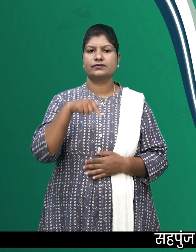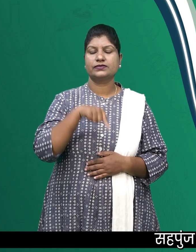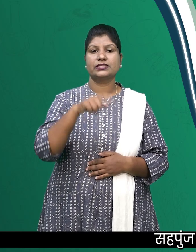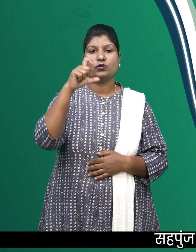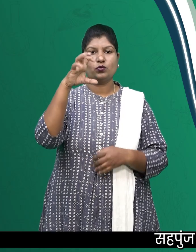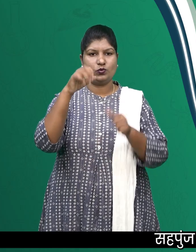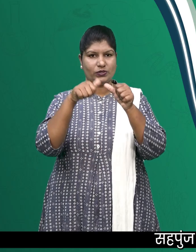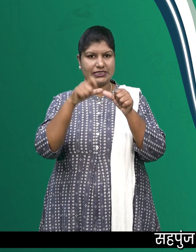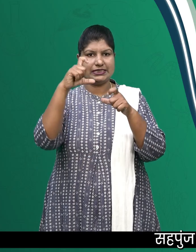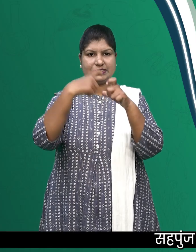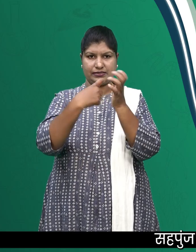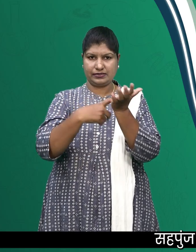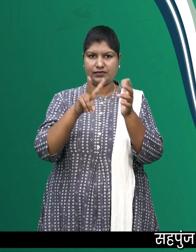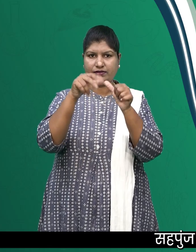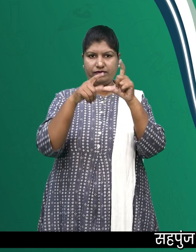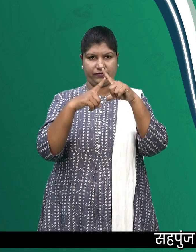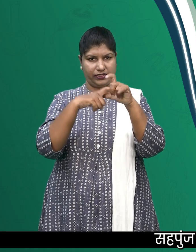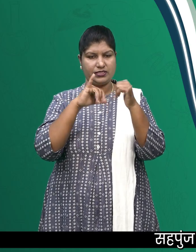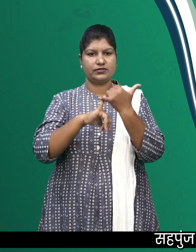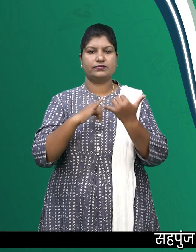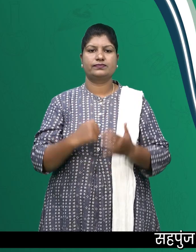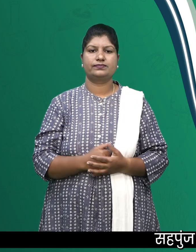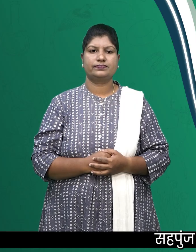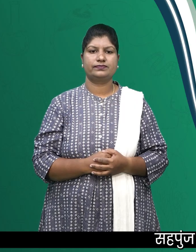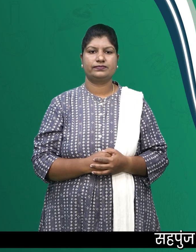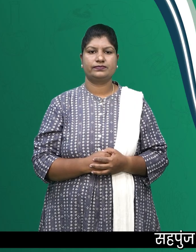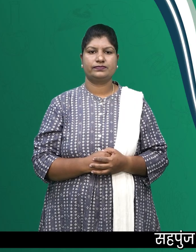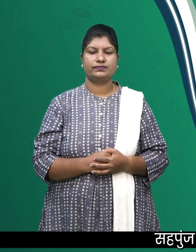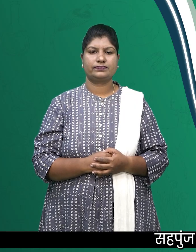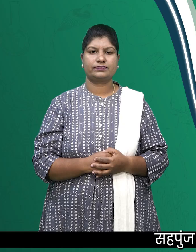सहपुंज ने न केवल वृद्धि प्रदर्शित की,